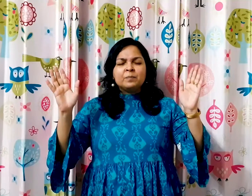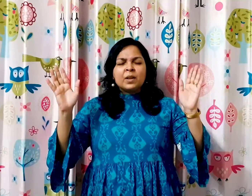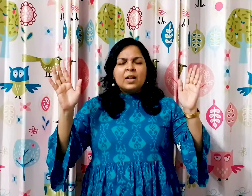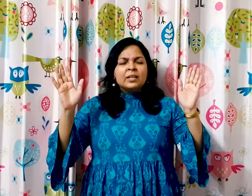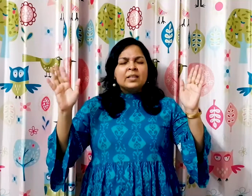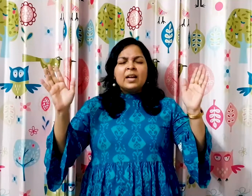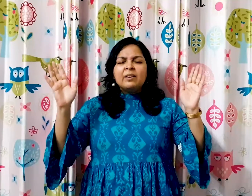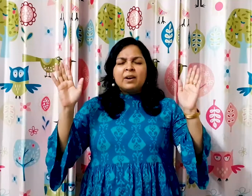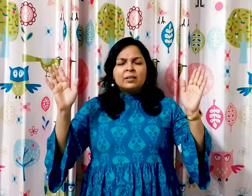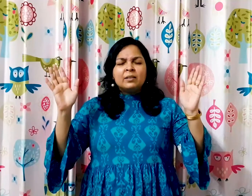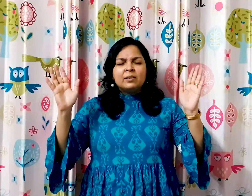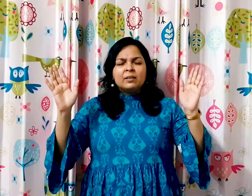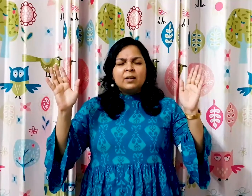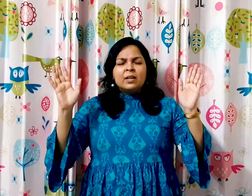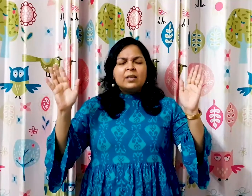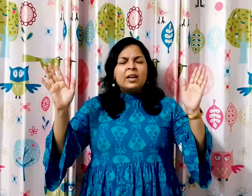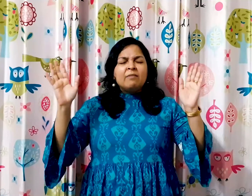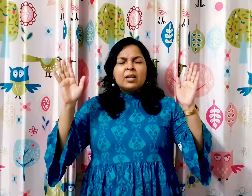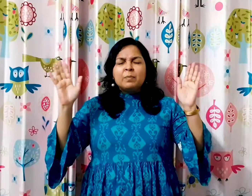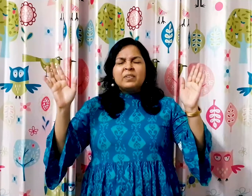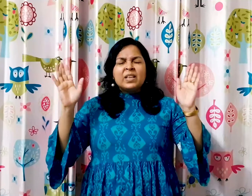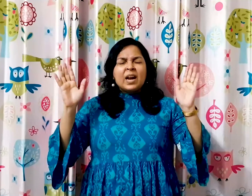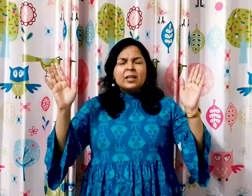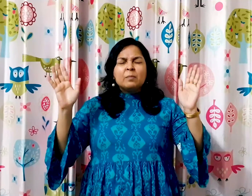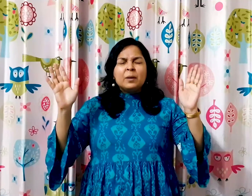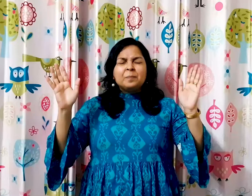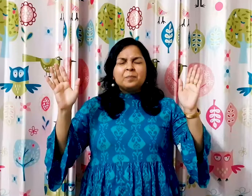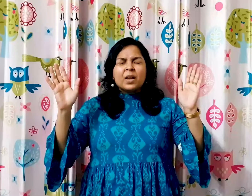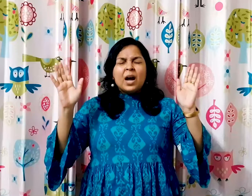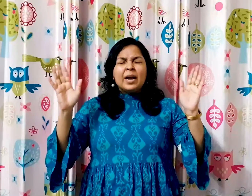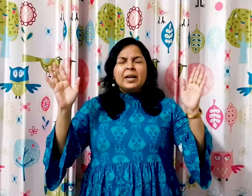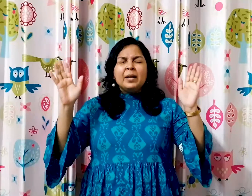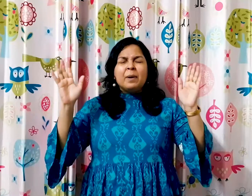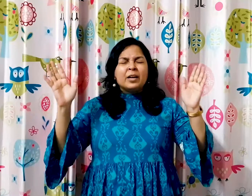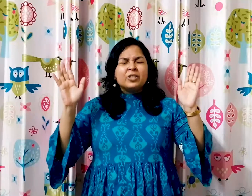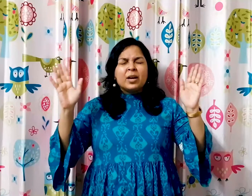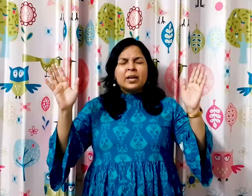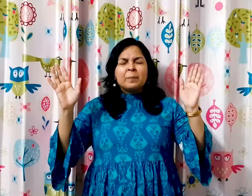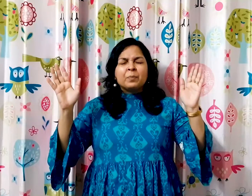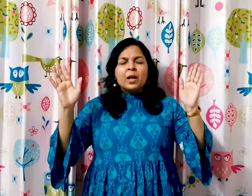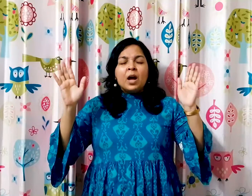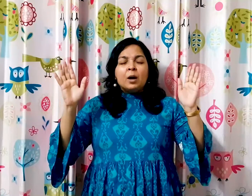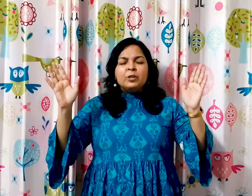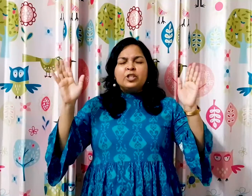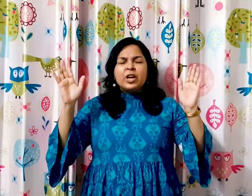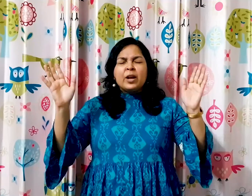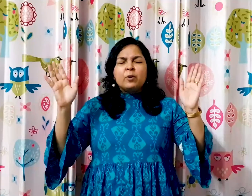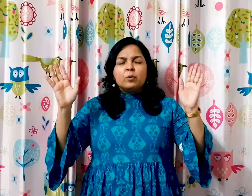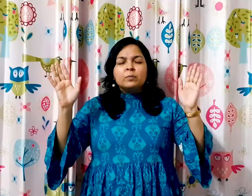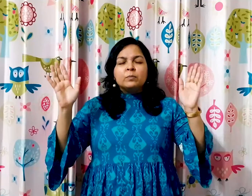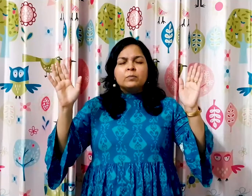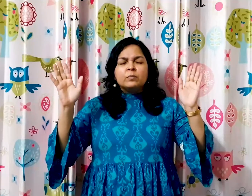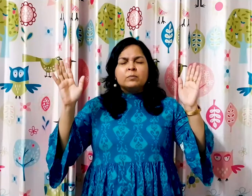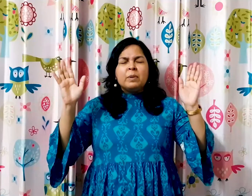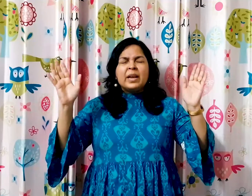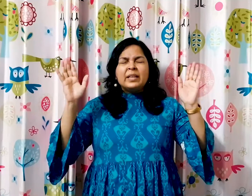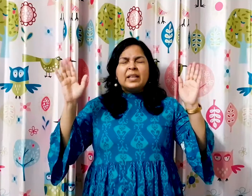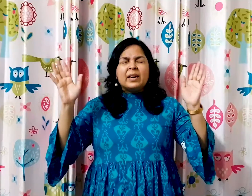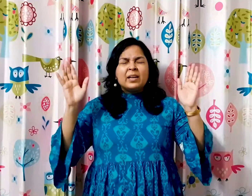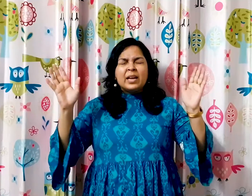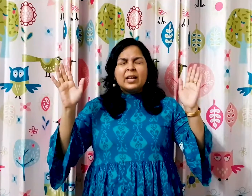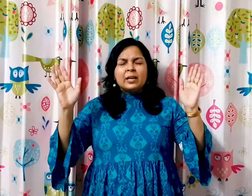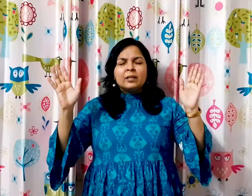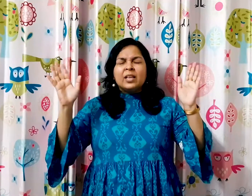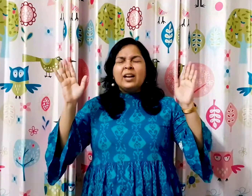लिए। धन्यवाद, धन्यवाद पवित्र आत्मा अन्य भाषा के अभिषेक को मेरे